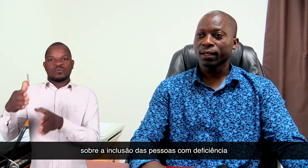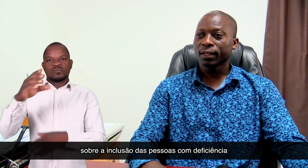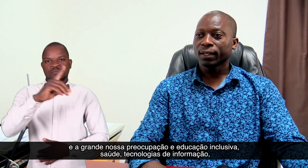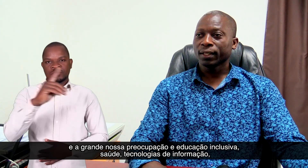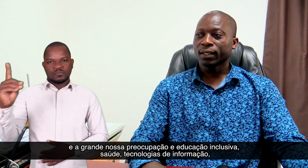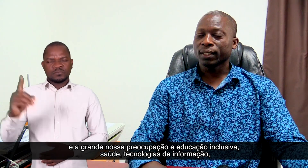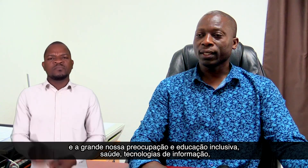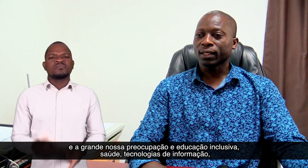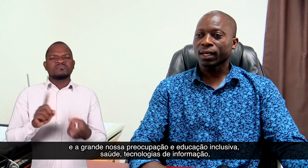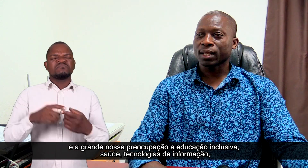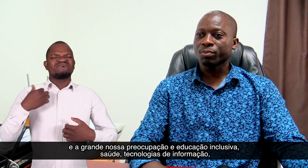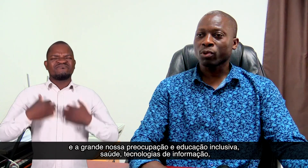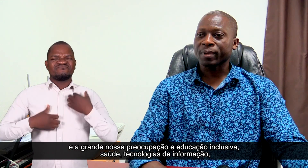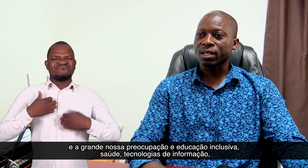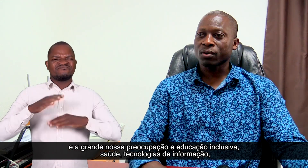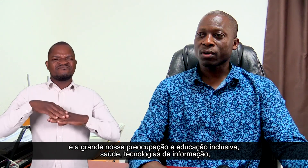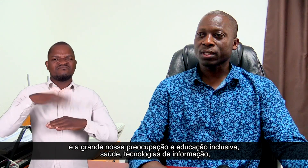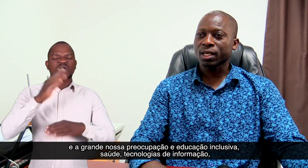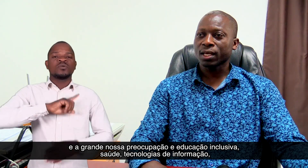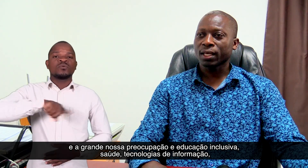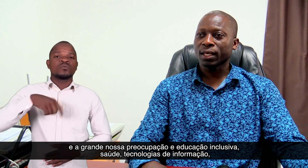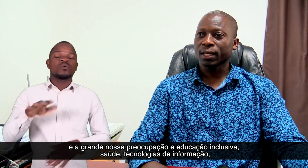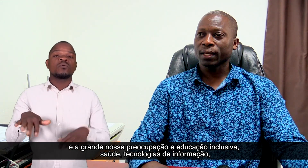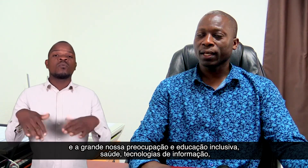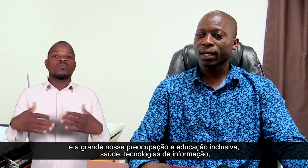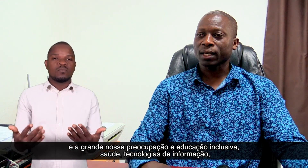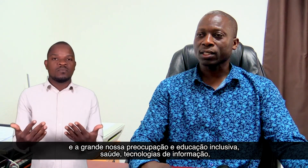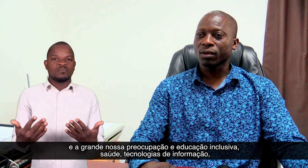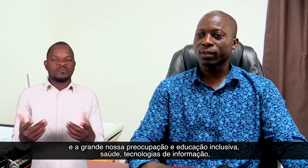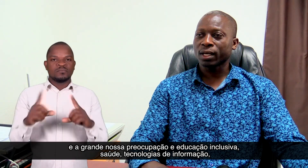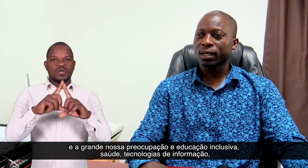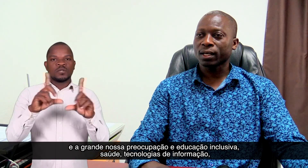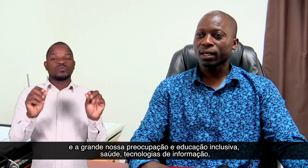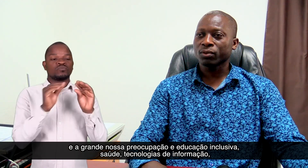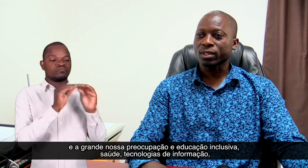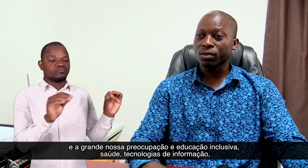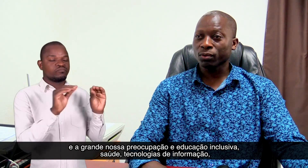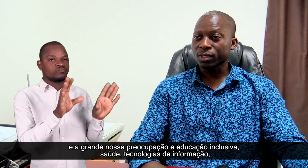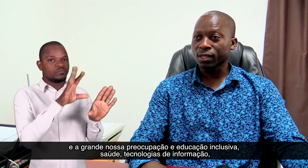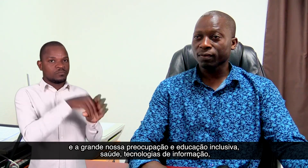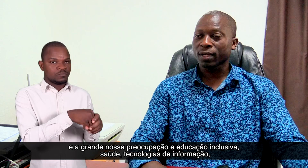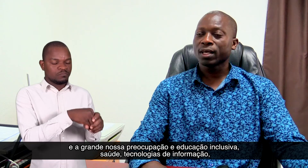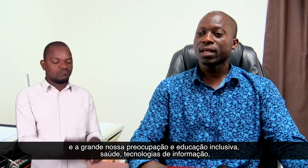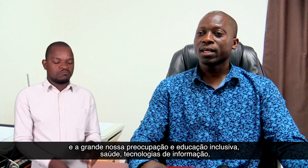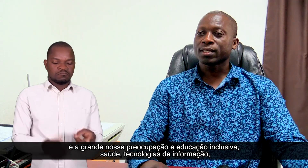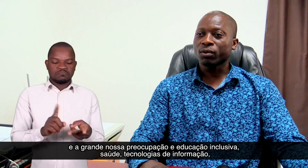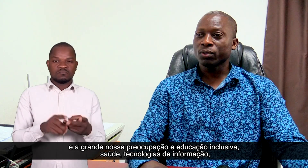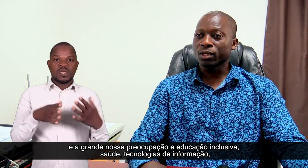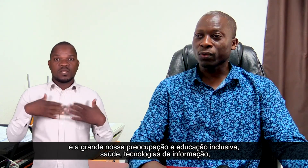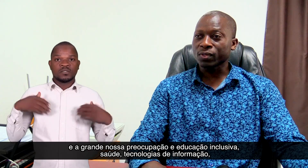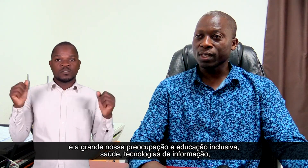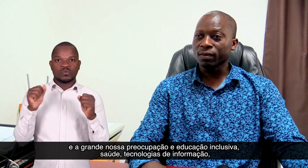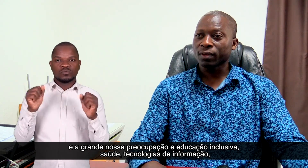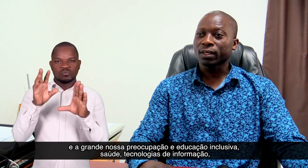né? E a grande preocupação nossa é a questão da educação inclusiva,